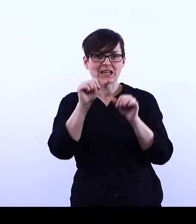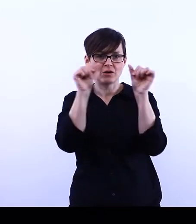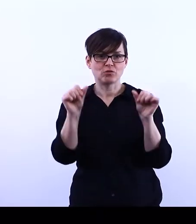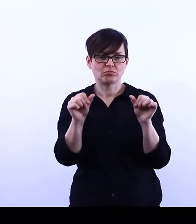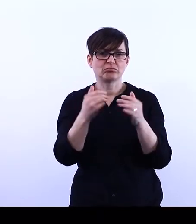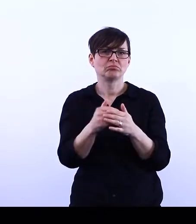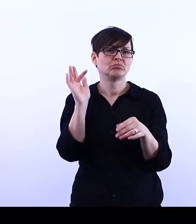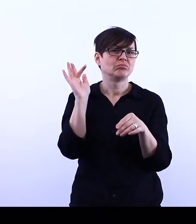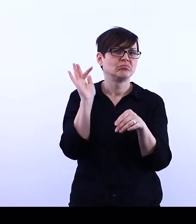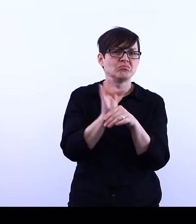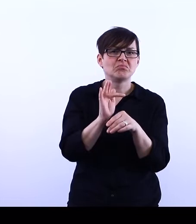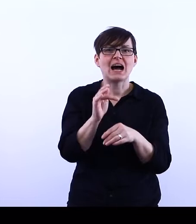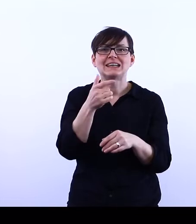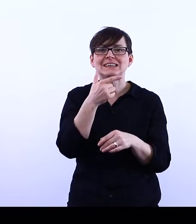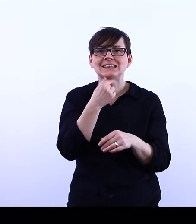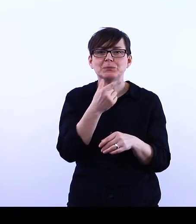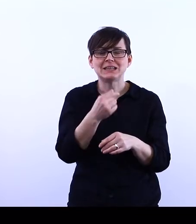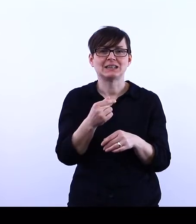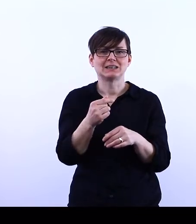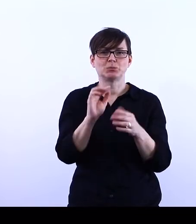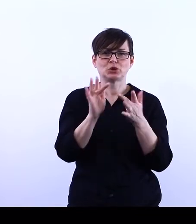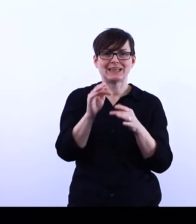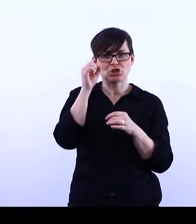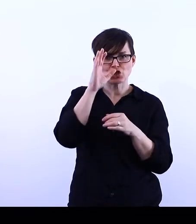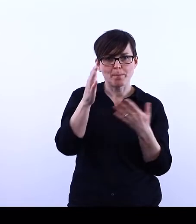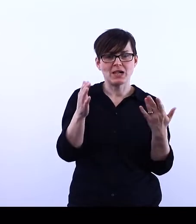antisemitismuskritischer, rassismuskritischer Bildung und da Formate entwickeln.